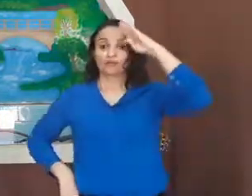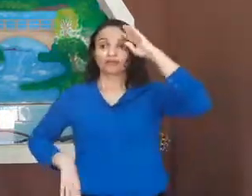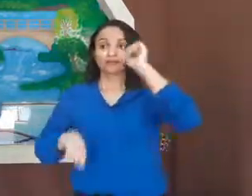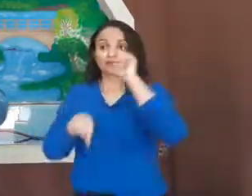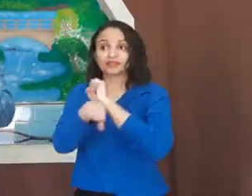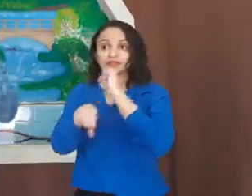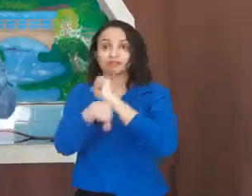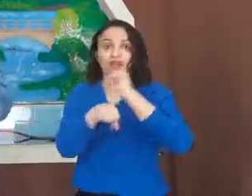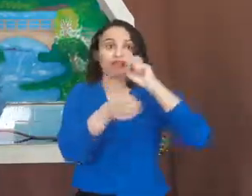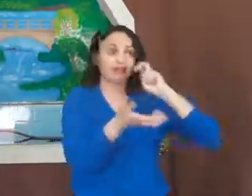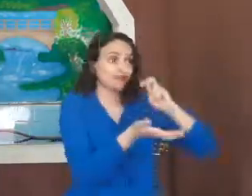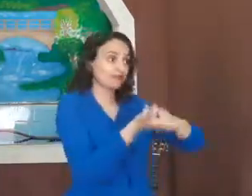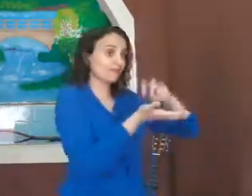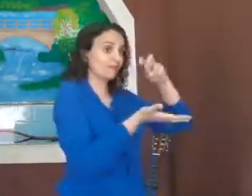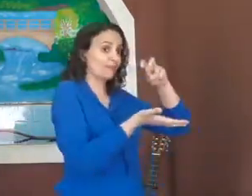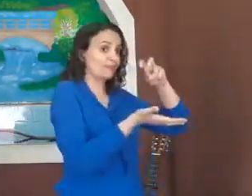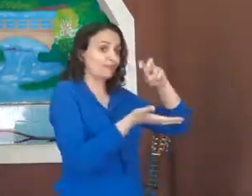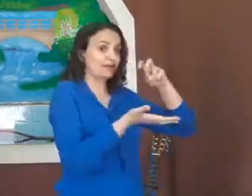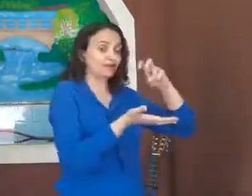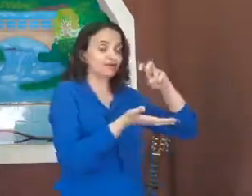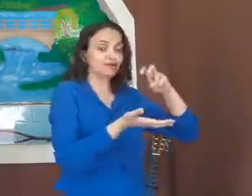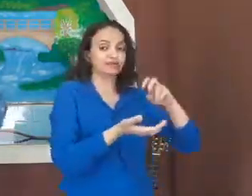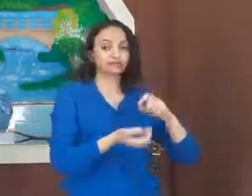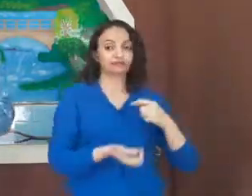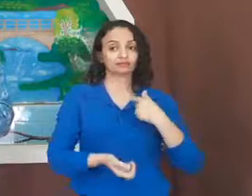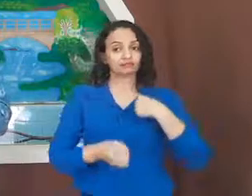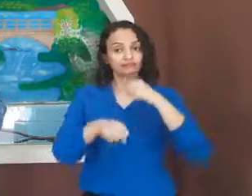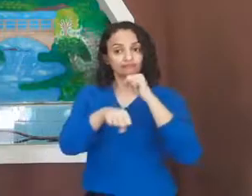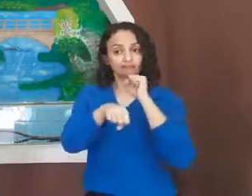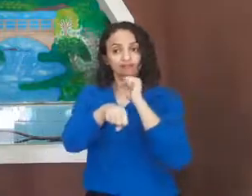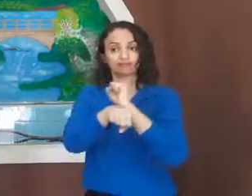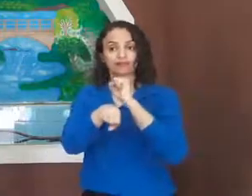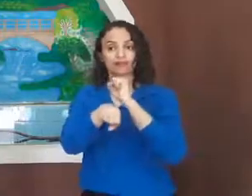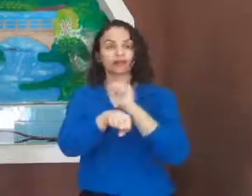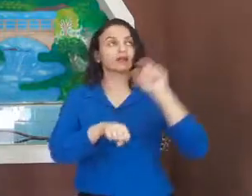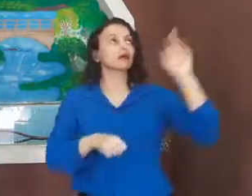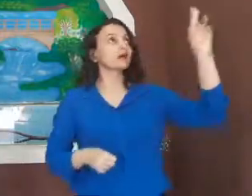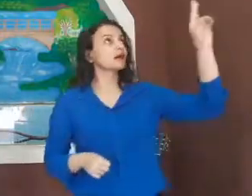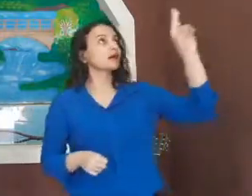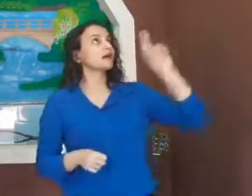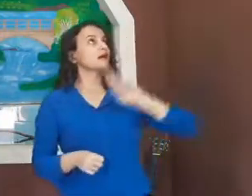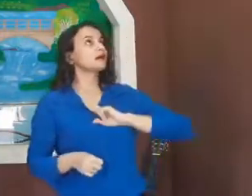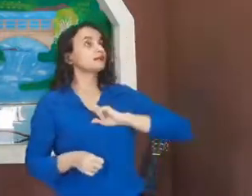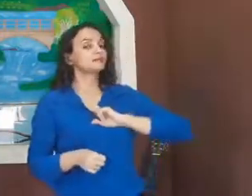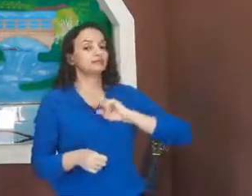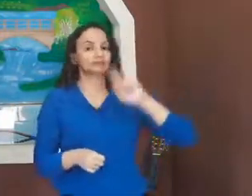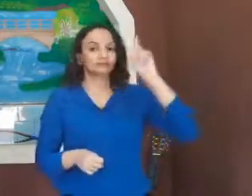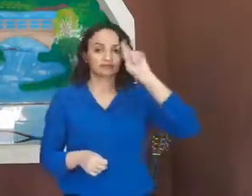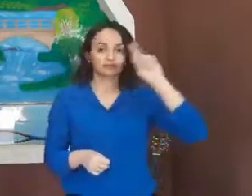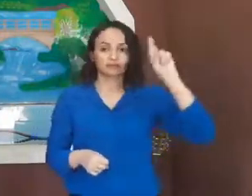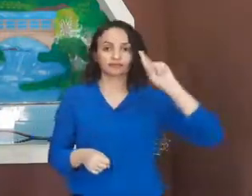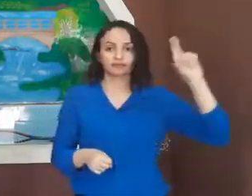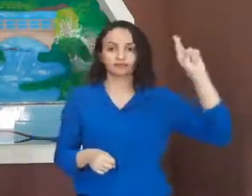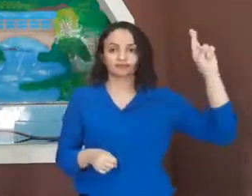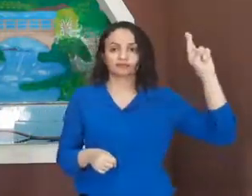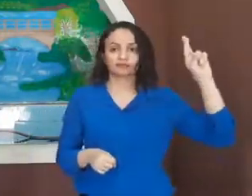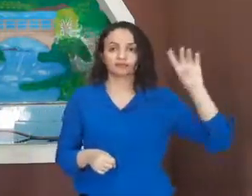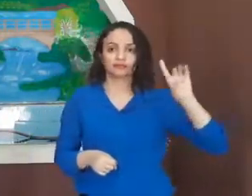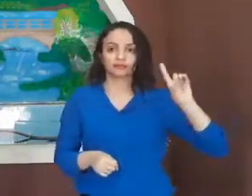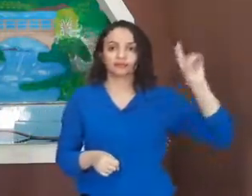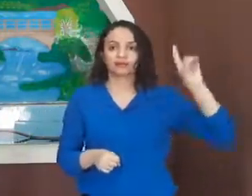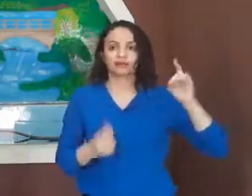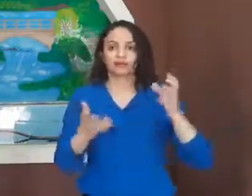É a resposta de Deus. Entendeu, meus irmãos? O Senhor, Ele quer